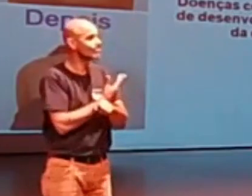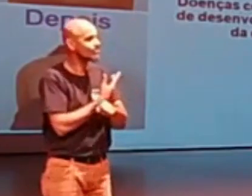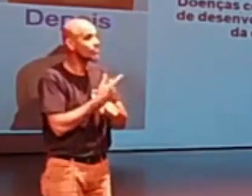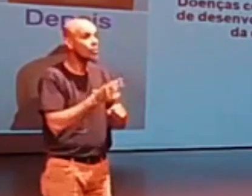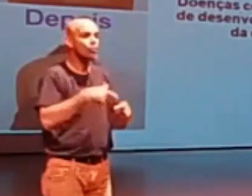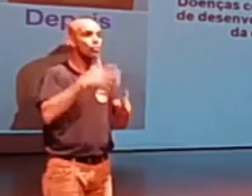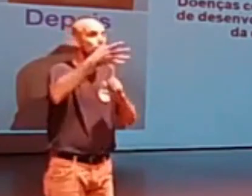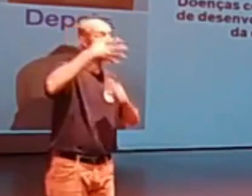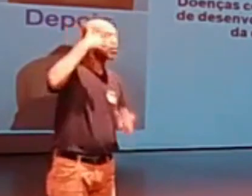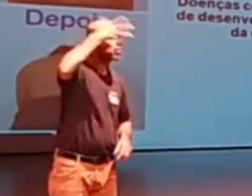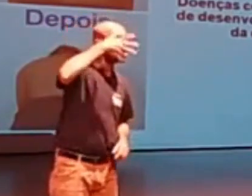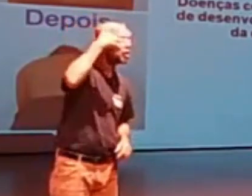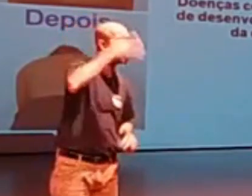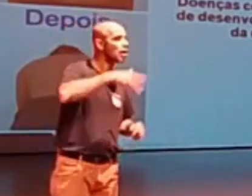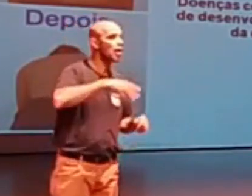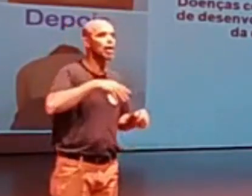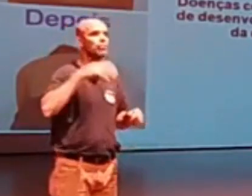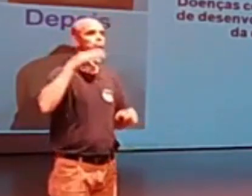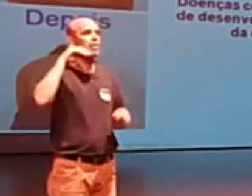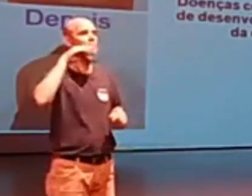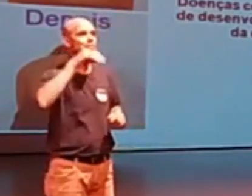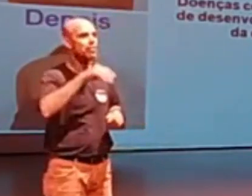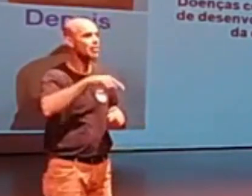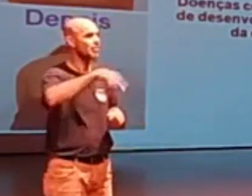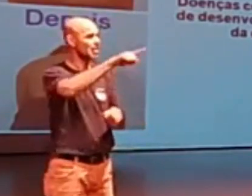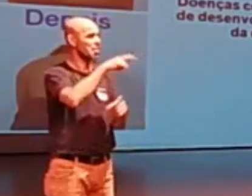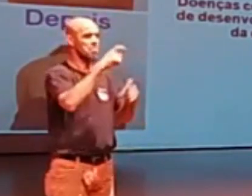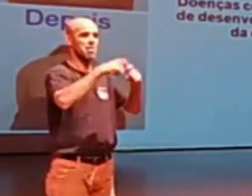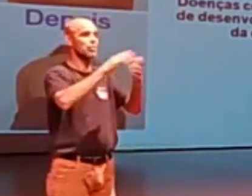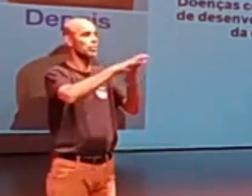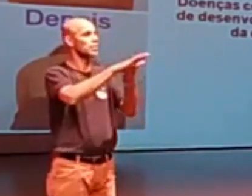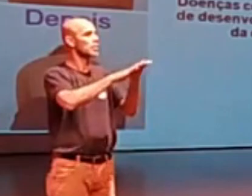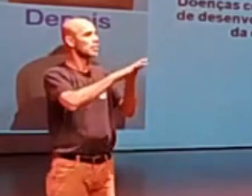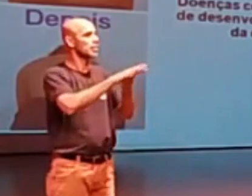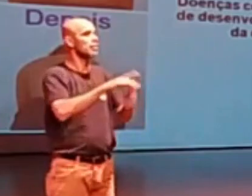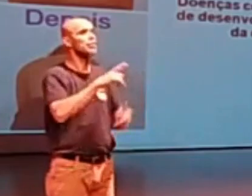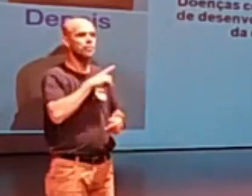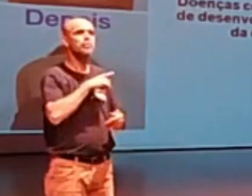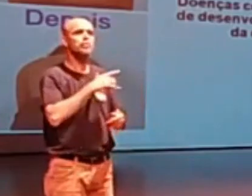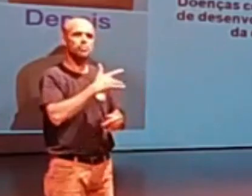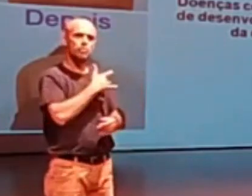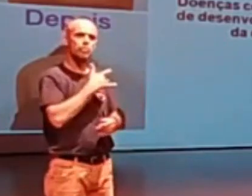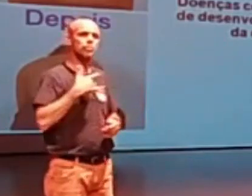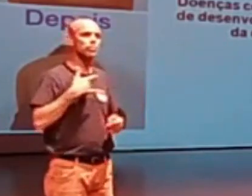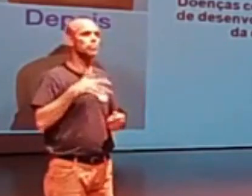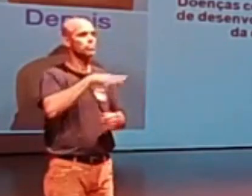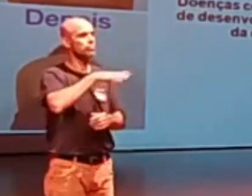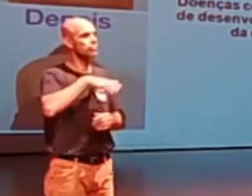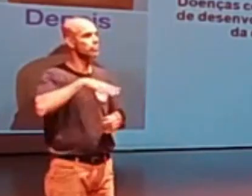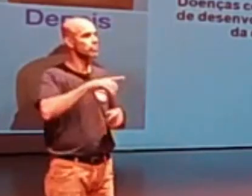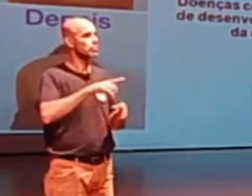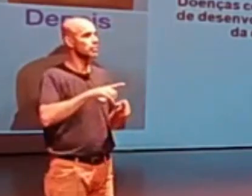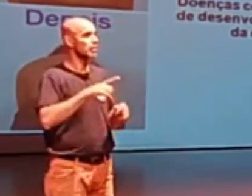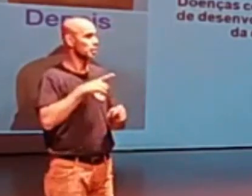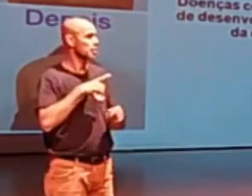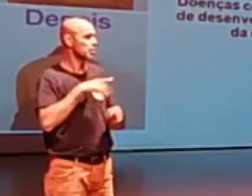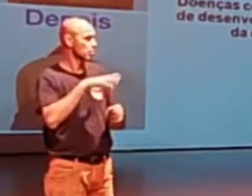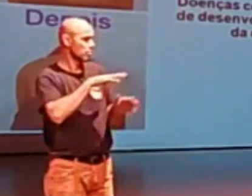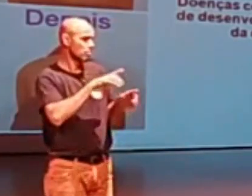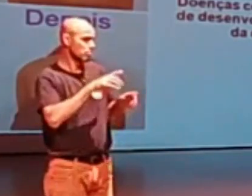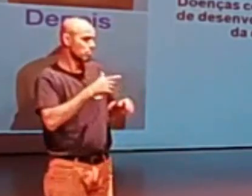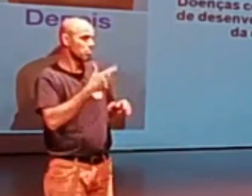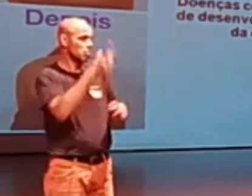dar uma palestra, falar para um pessoal que não é médico, que não é da área da saúde. Não, tem pessoas aqui da área da saúde, mas tem pessoas aqui que não são da área da